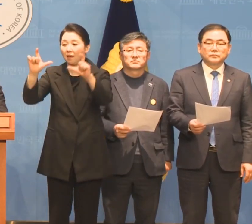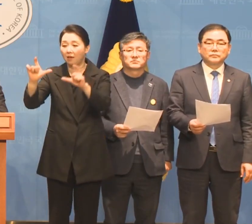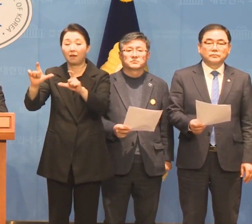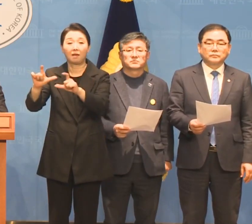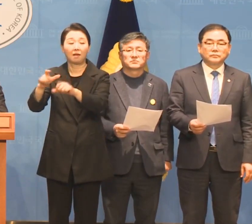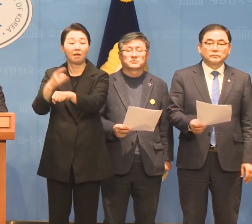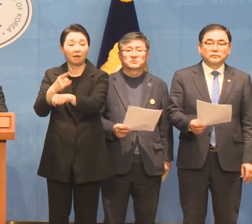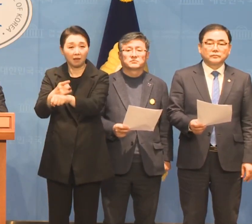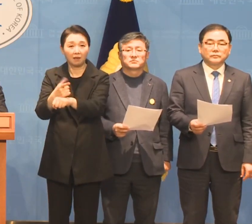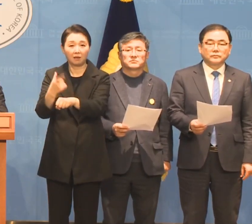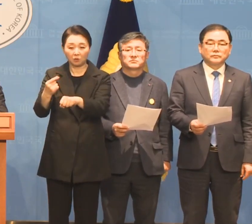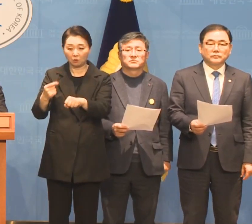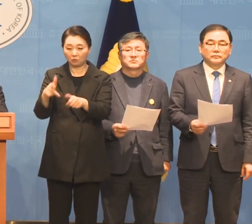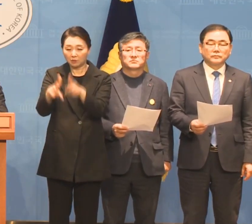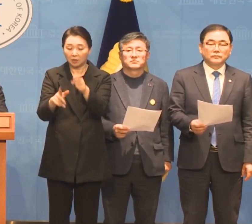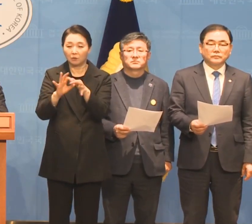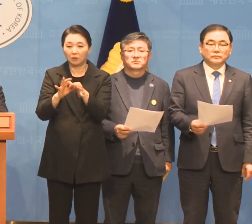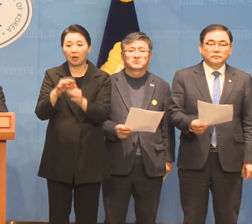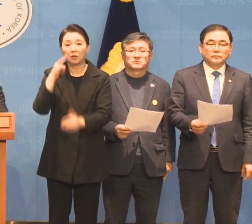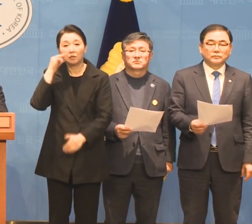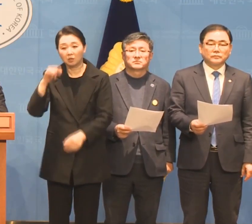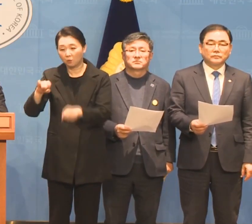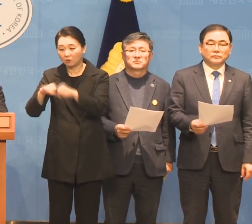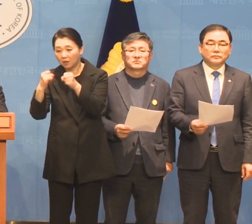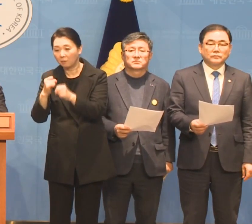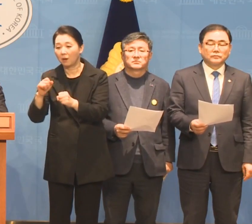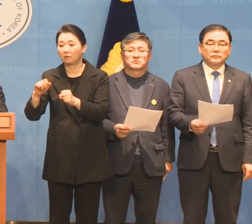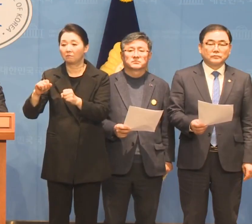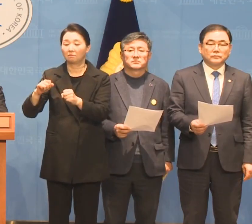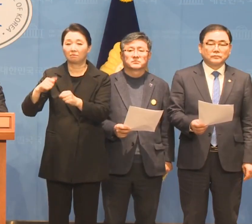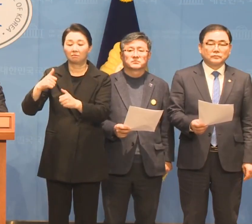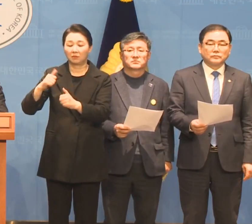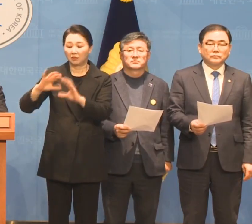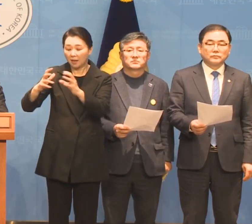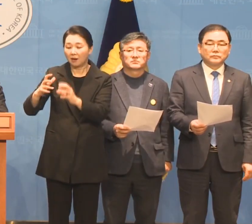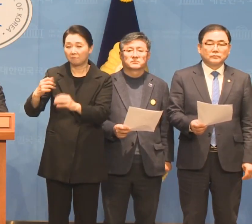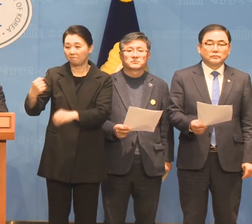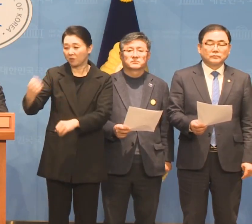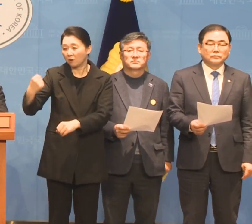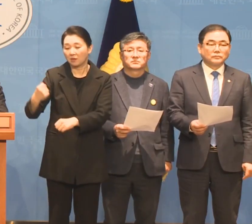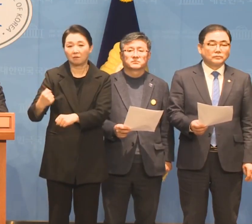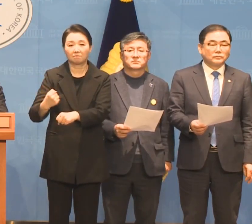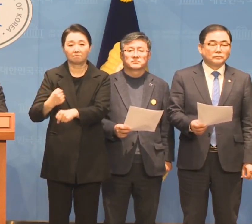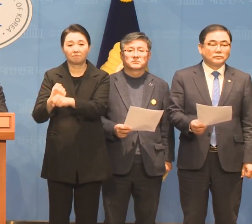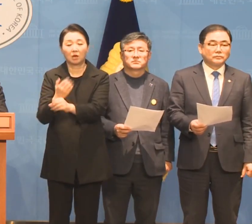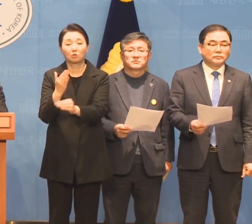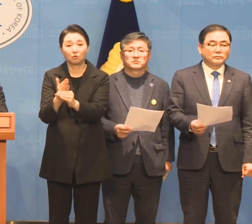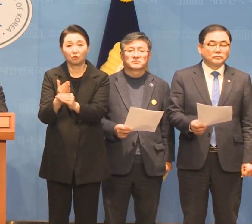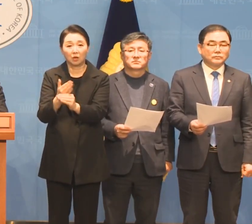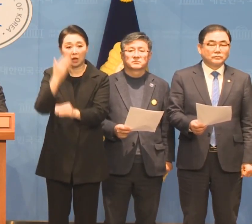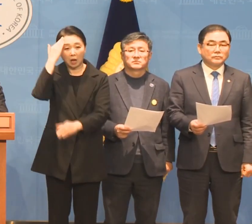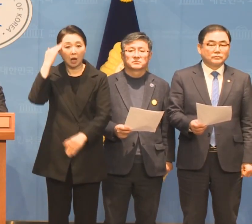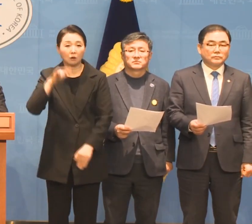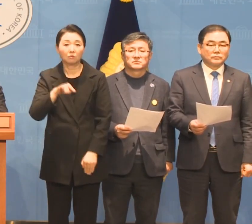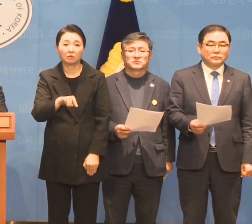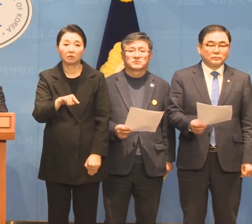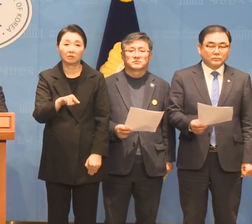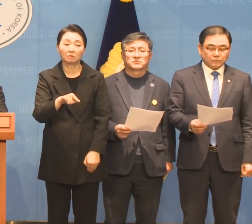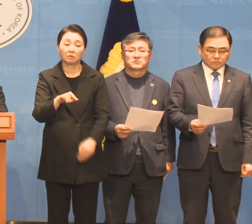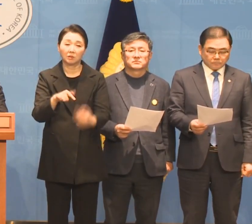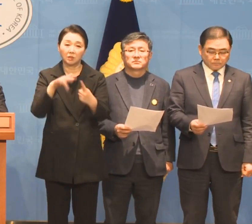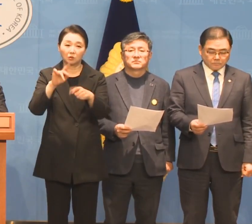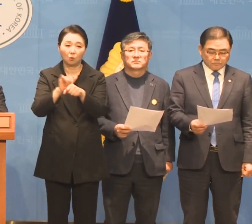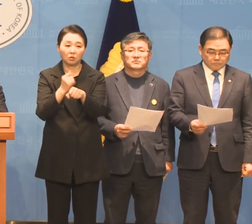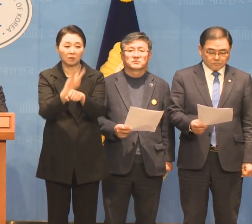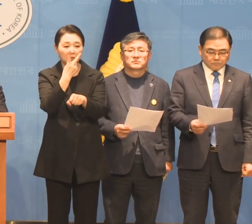산업계에서는 일본, 대만 등 경쟁국들은 빠르게 경쟁력을 키우고 있는데 한국만 주